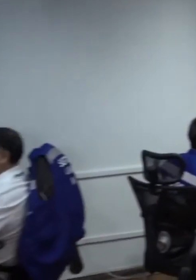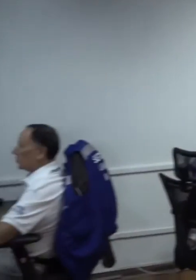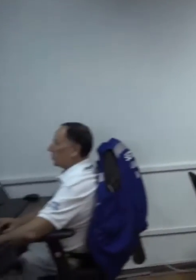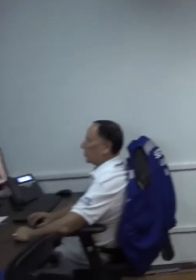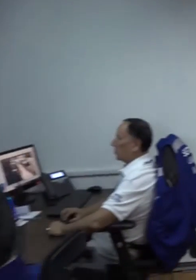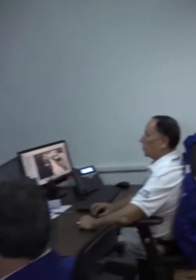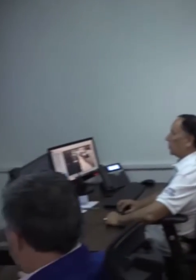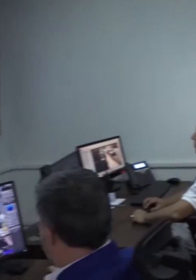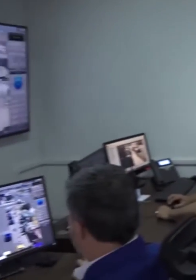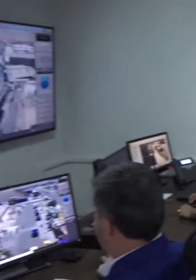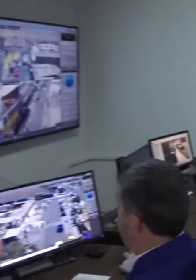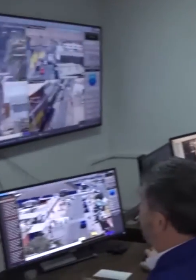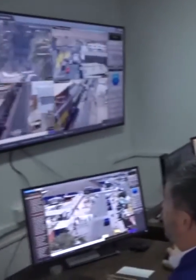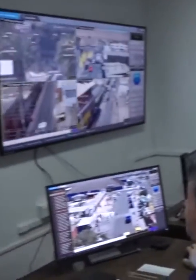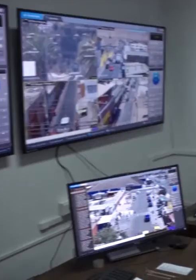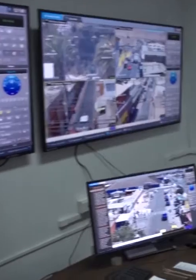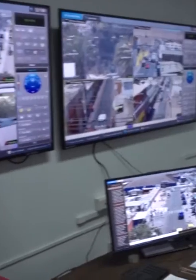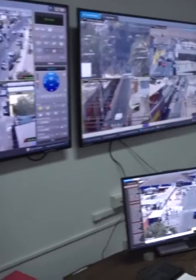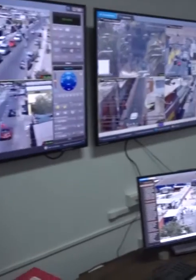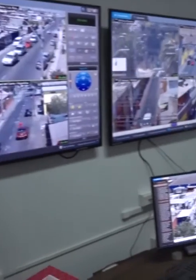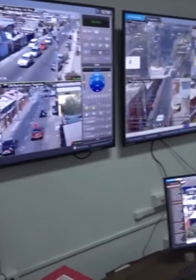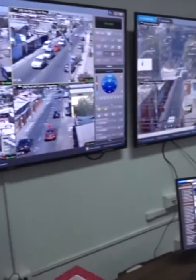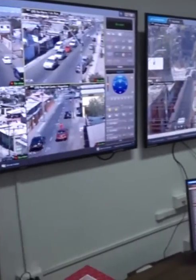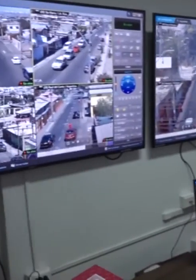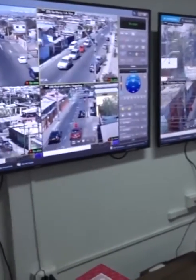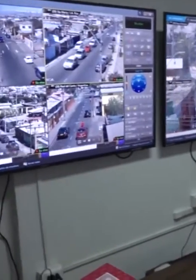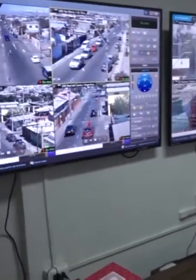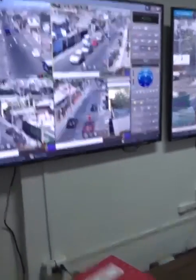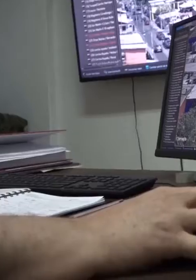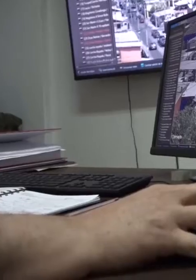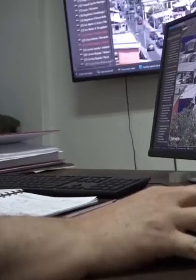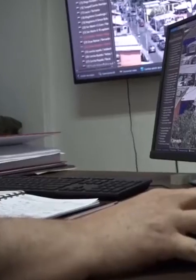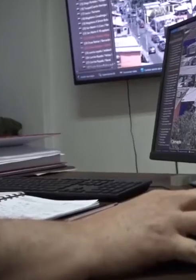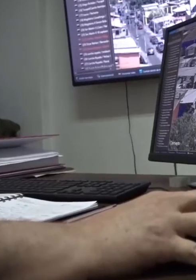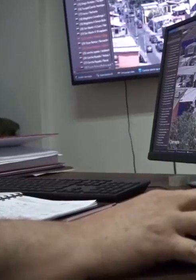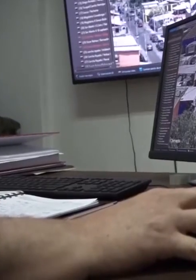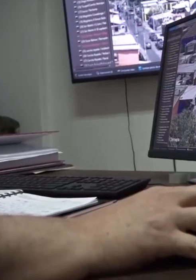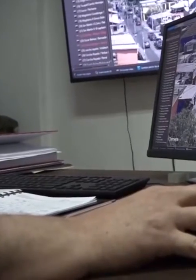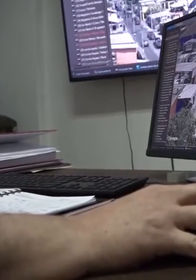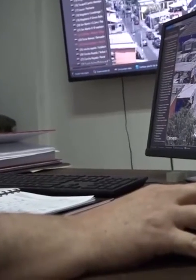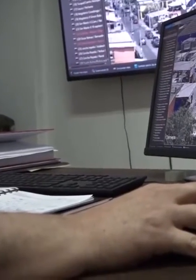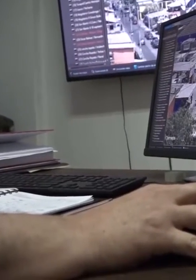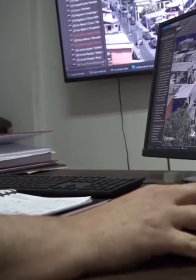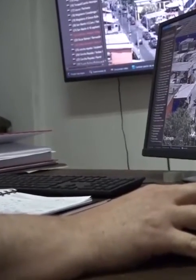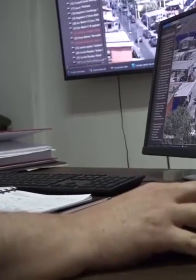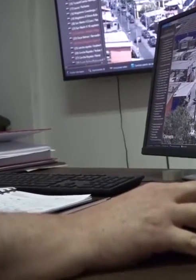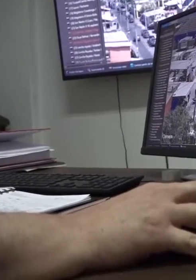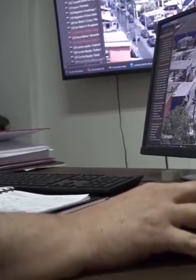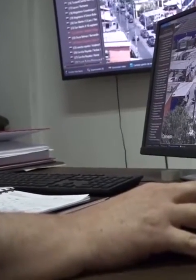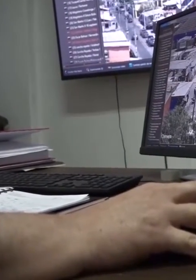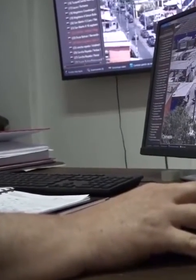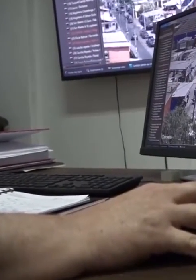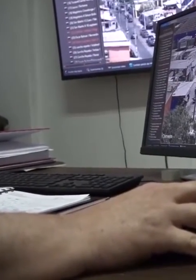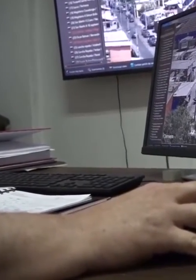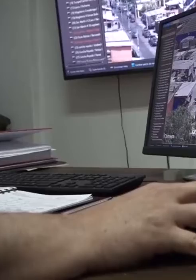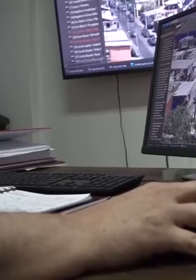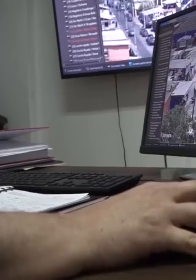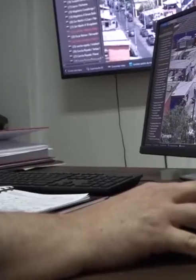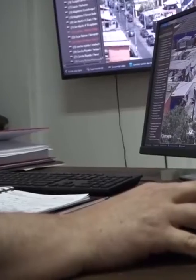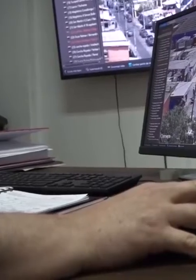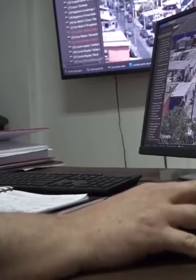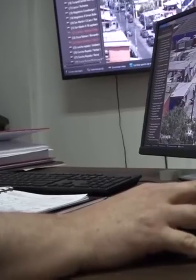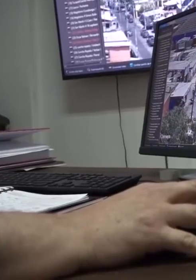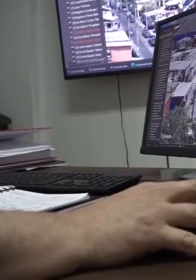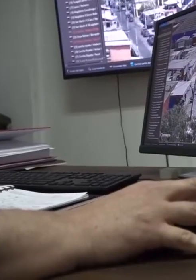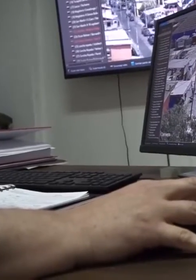de últimas generaciones que vigilarán el sector norte de la ciudad giran sus lentes en 360 grados, tienen un